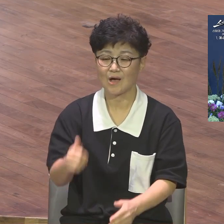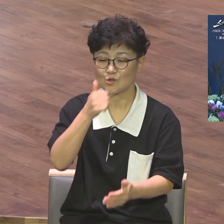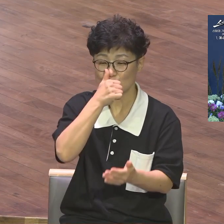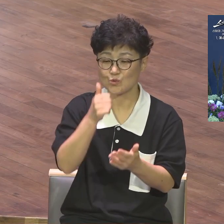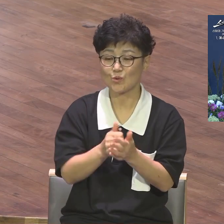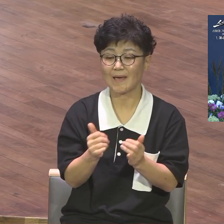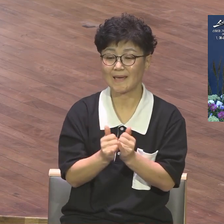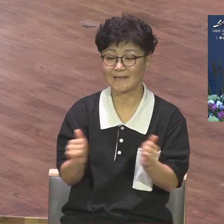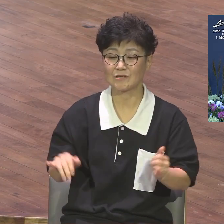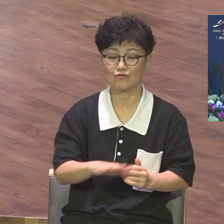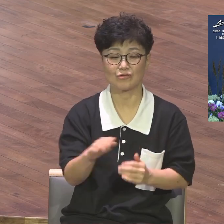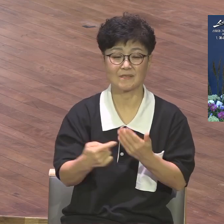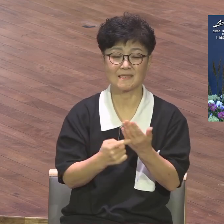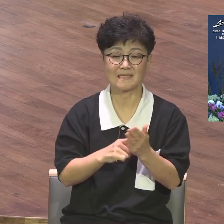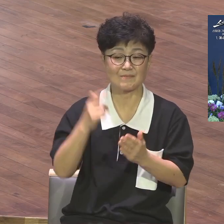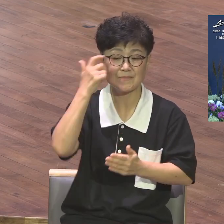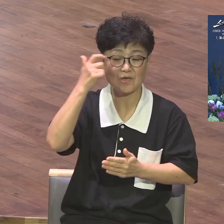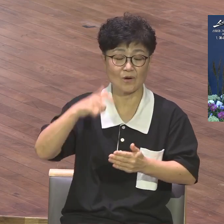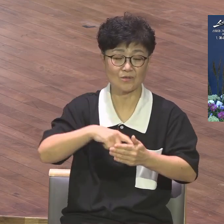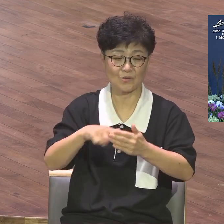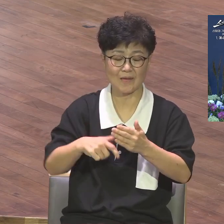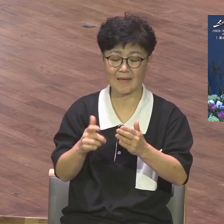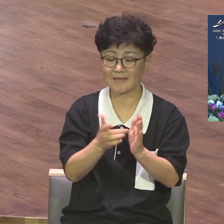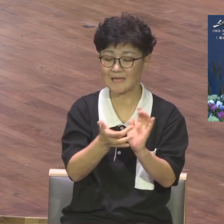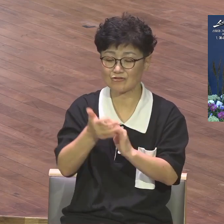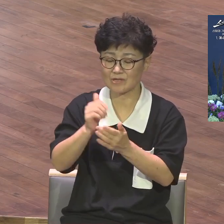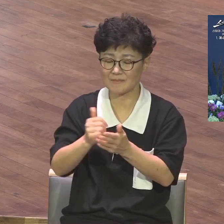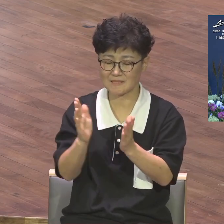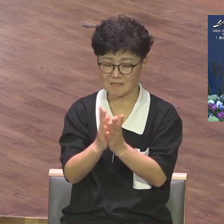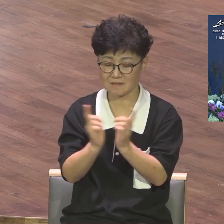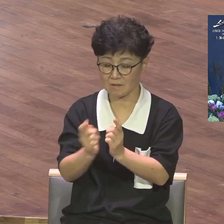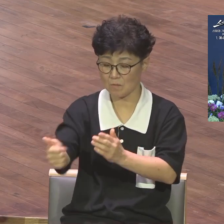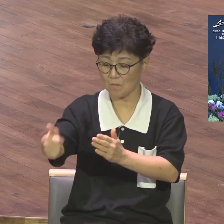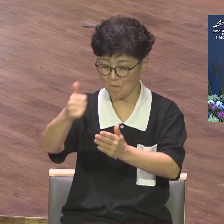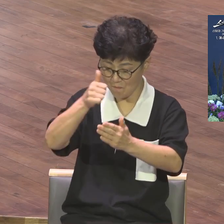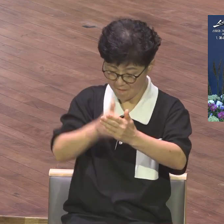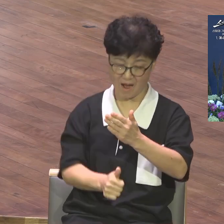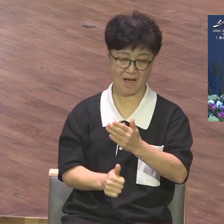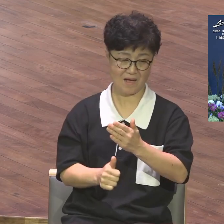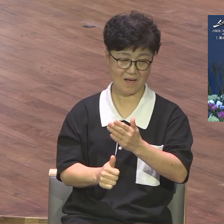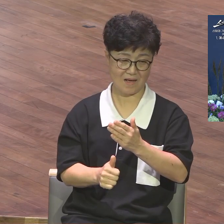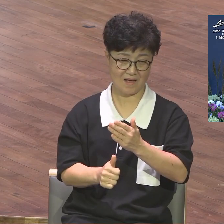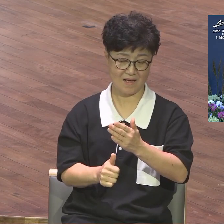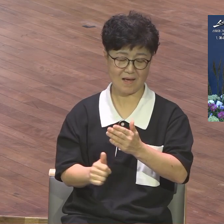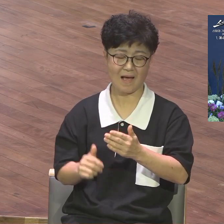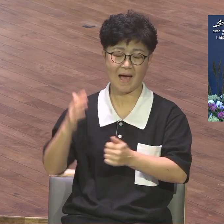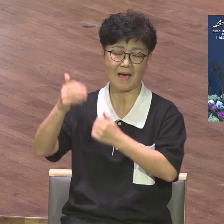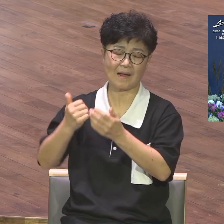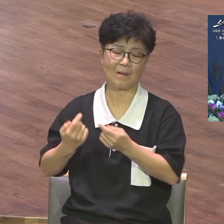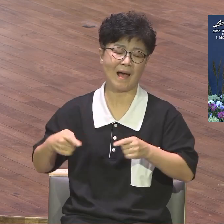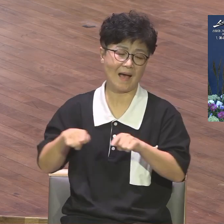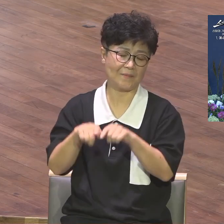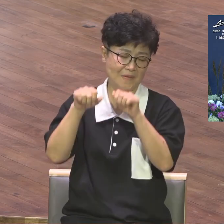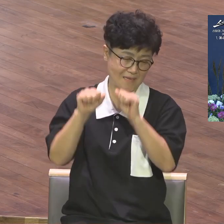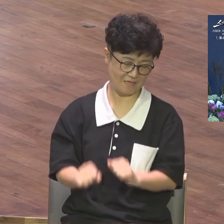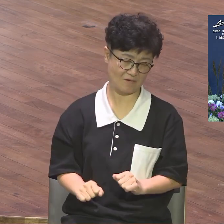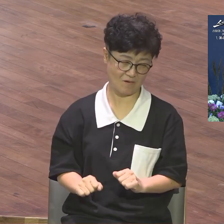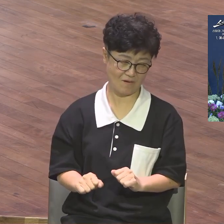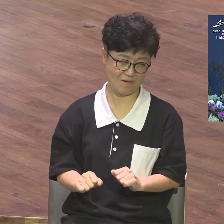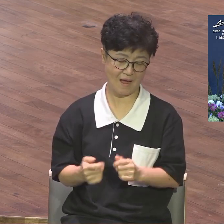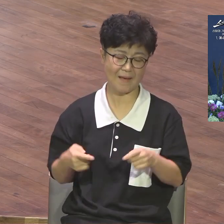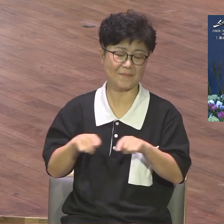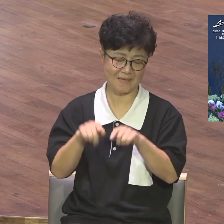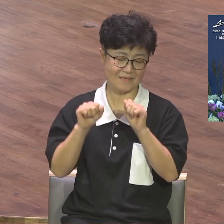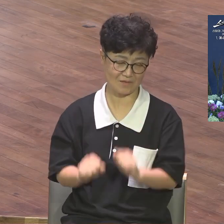영원히 주인으로 임마누엘로 성령으로 함께 하시겠다고 약속하고 계시는 것입니다. 아멘. 여러분 두 집이 있습니다. 둘 다 새